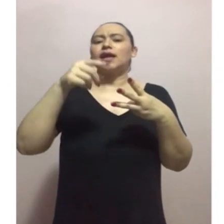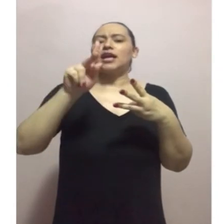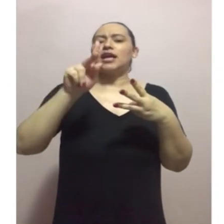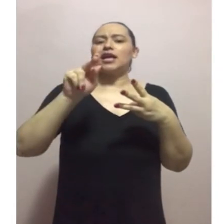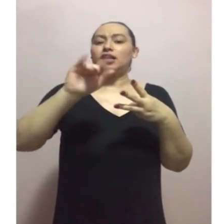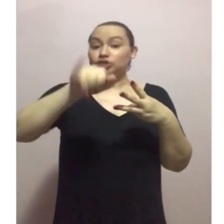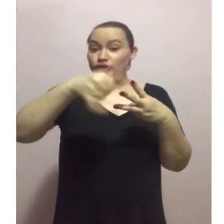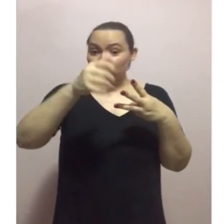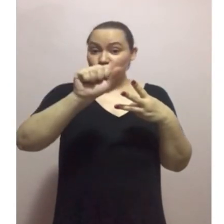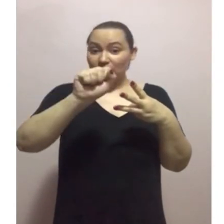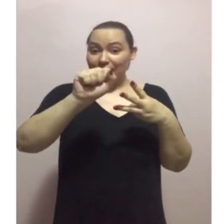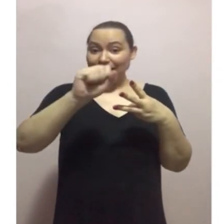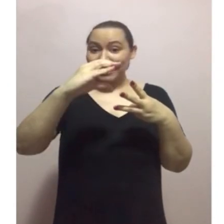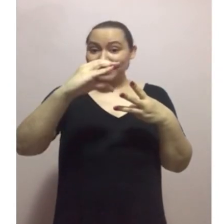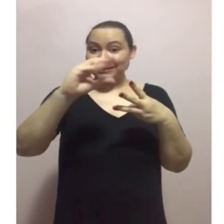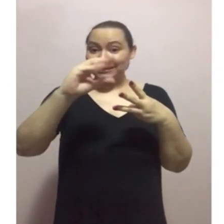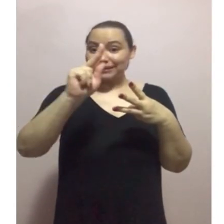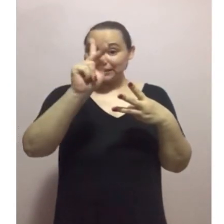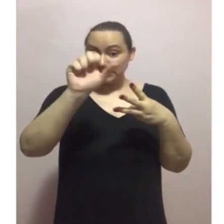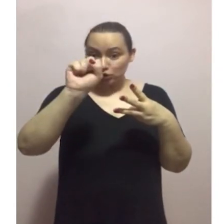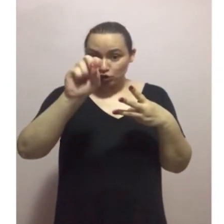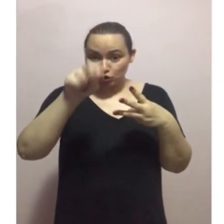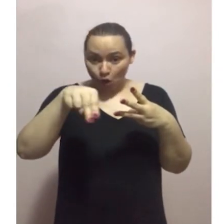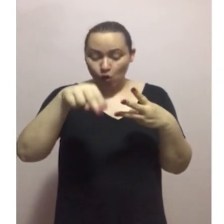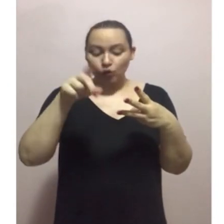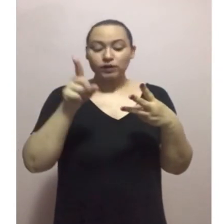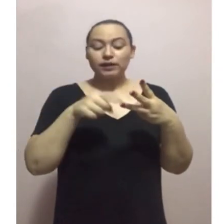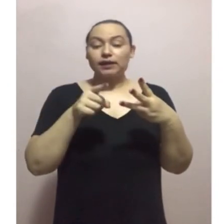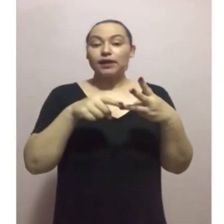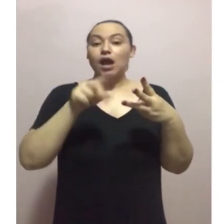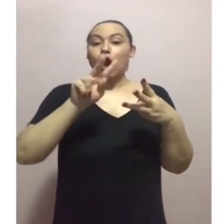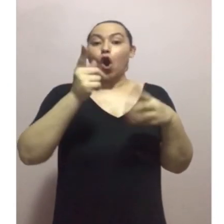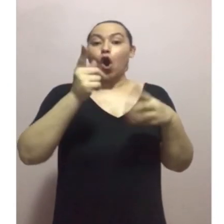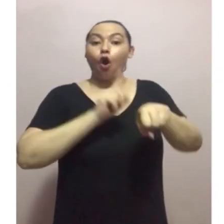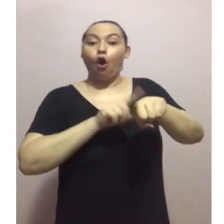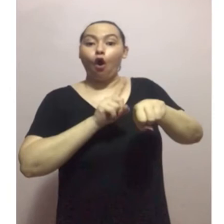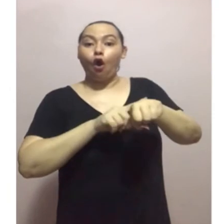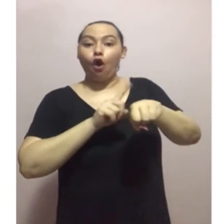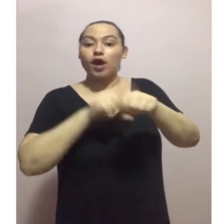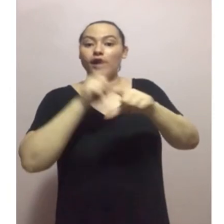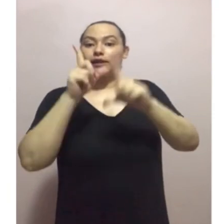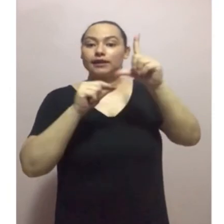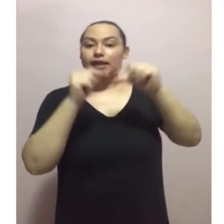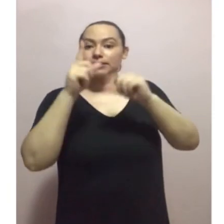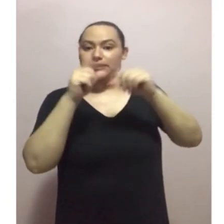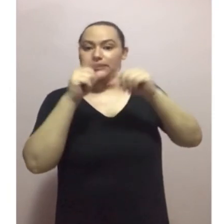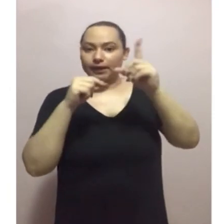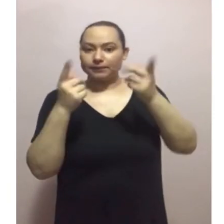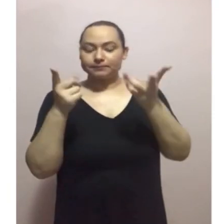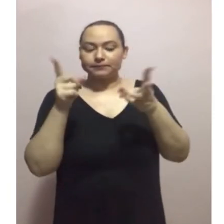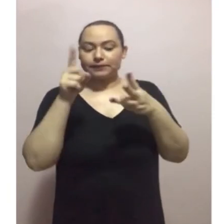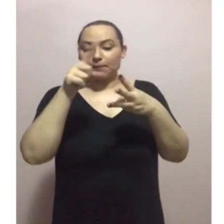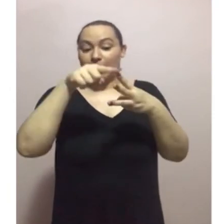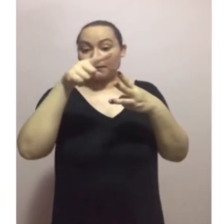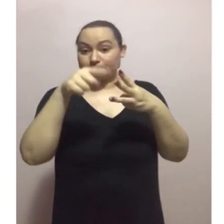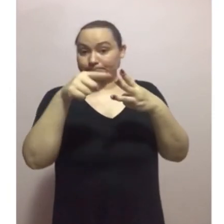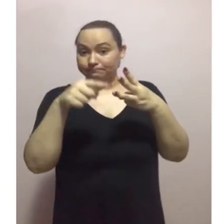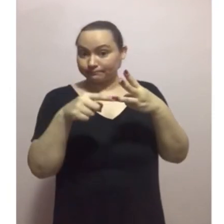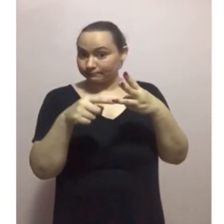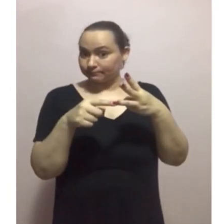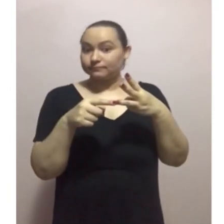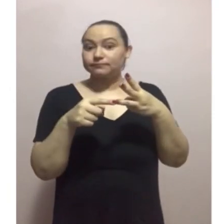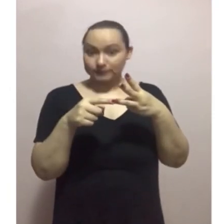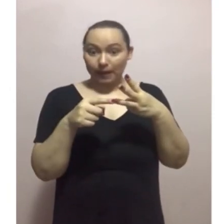e com a Hora da Estrela. Hora da Estrela. Isso. No caso dos